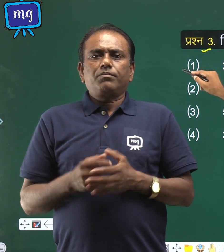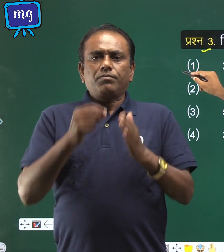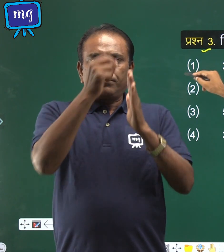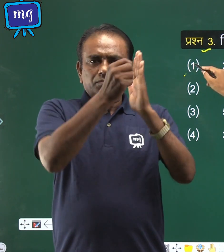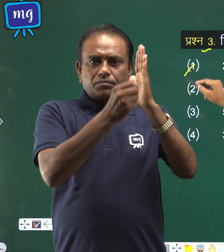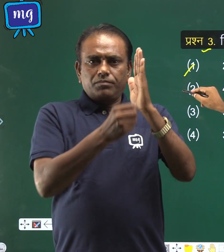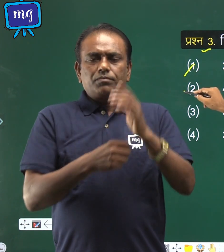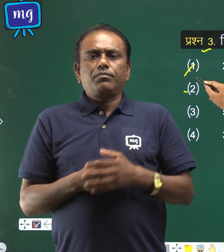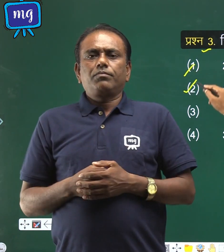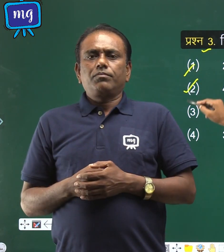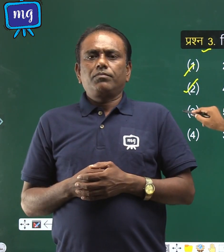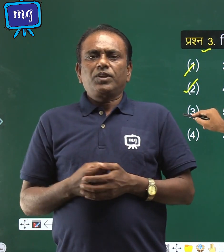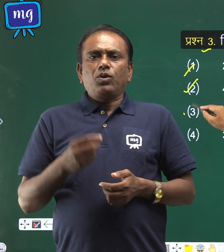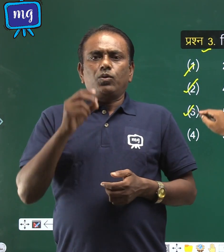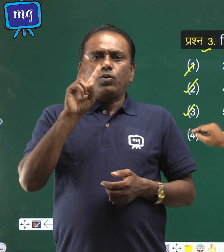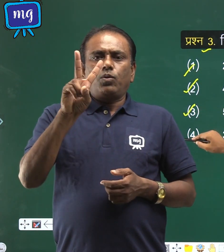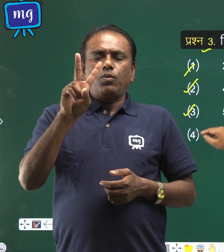लिखो।